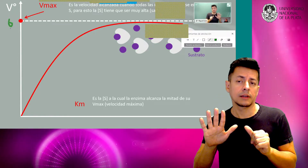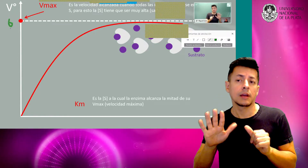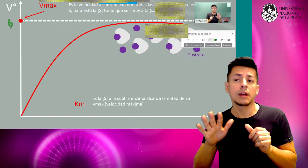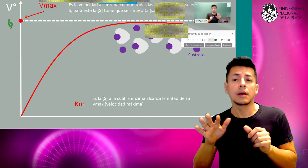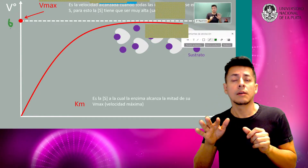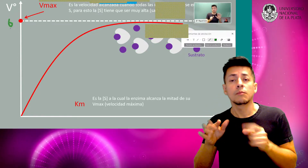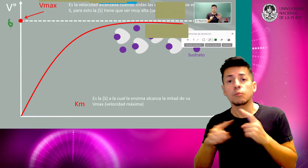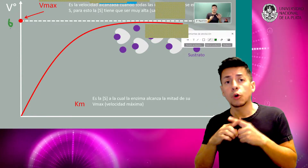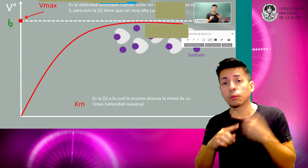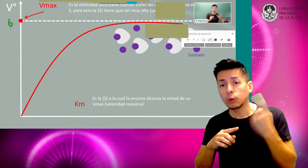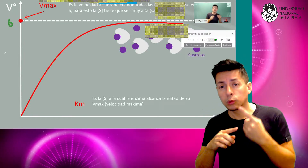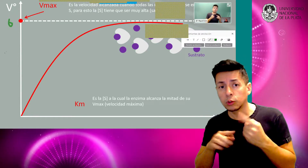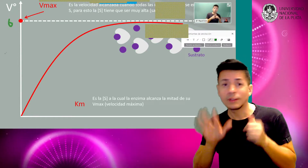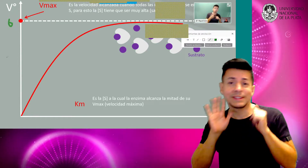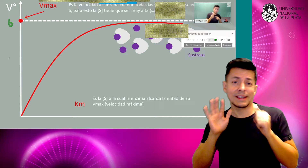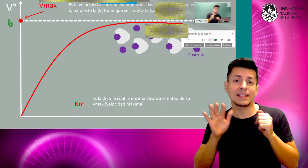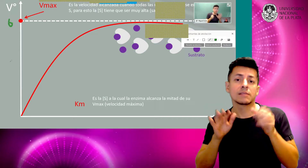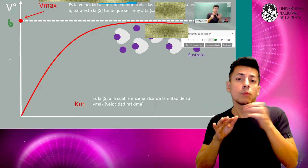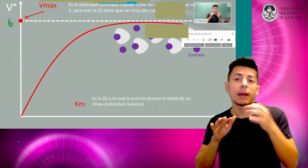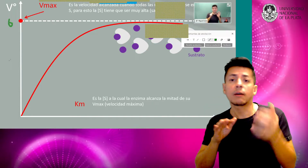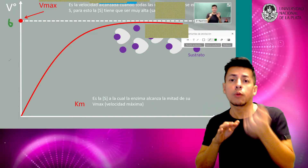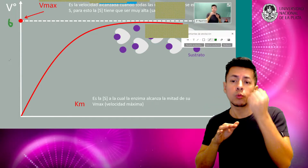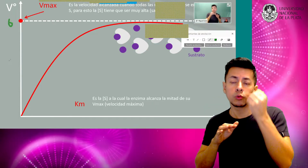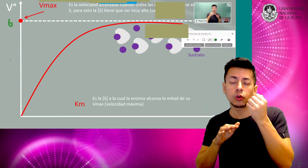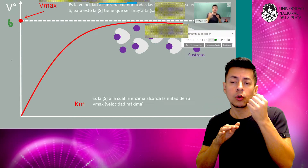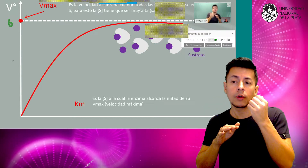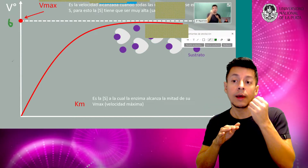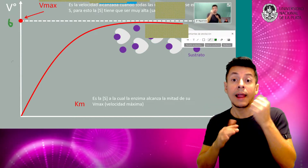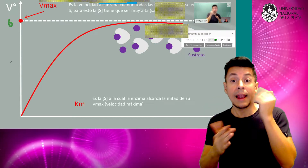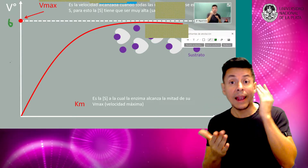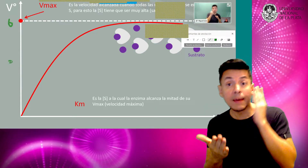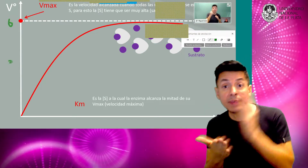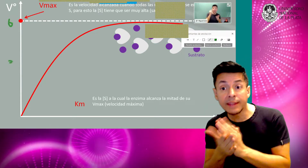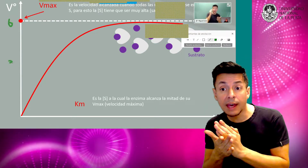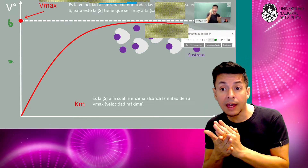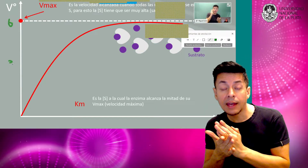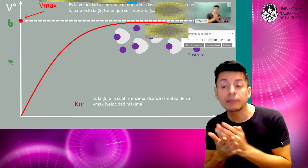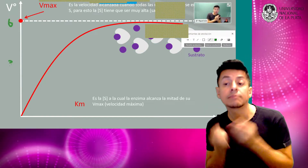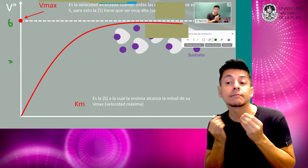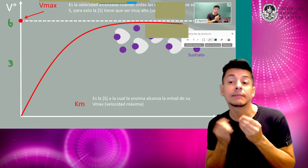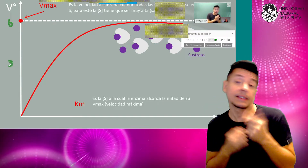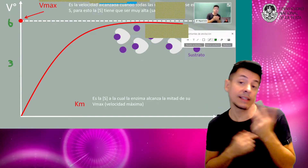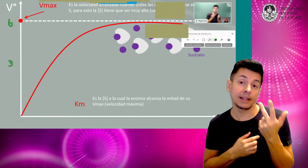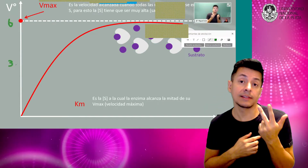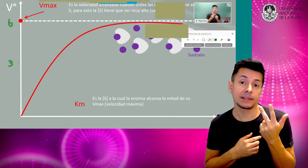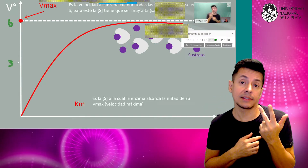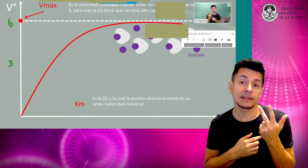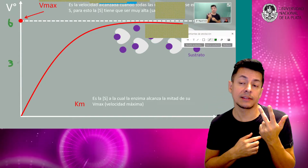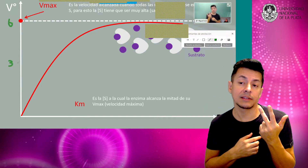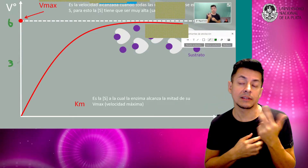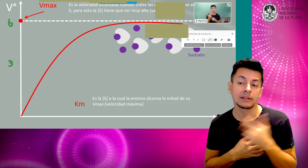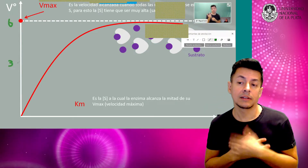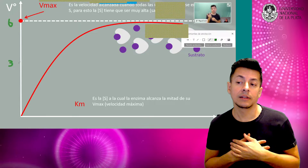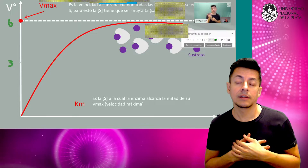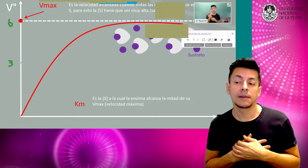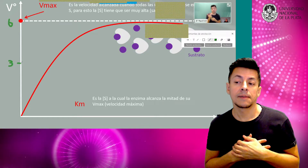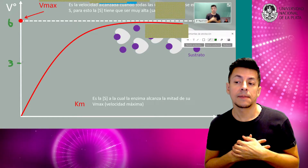minuto. La mitad de la velocidad máxima sería 3, ¿no?